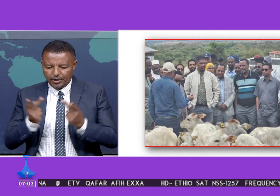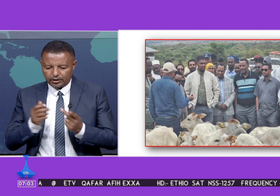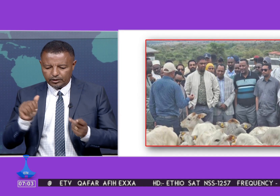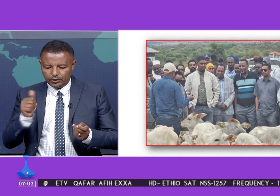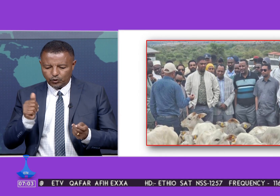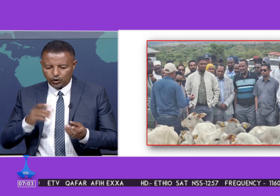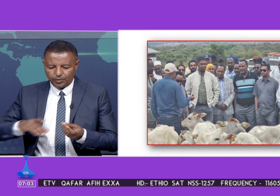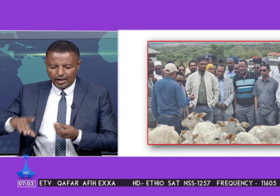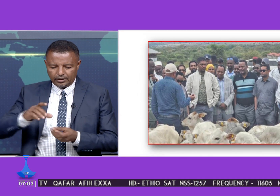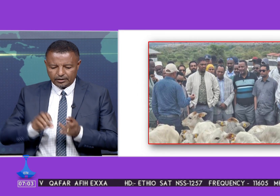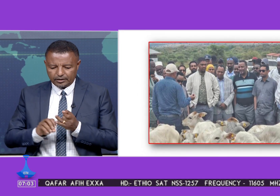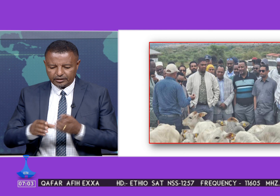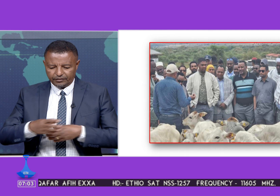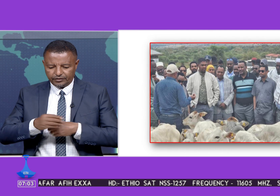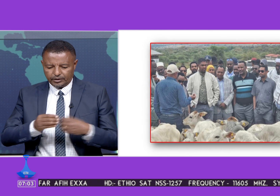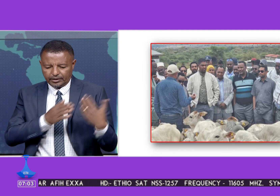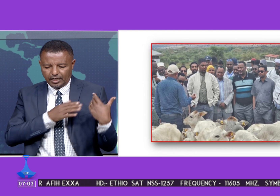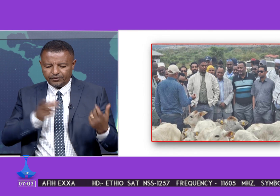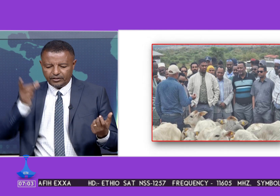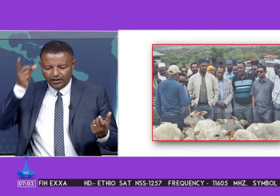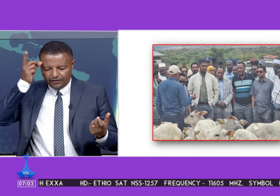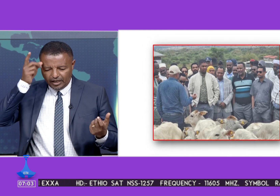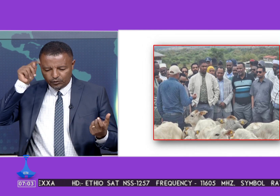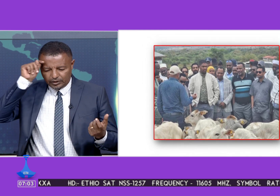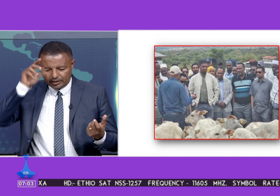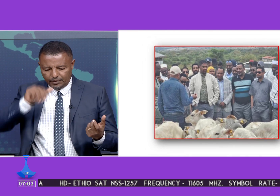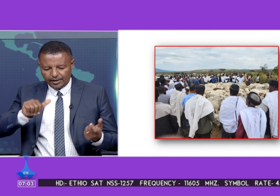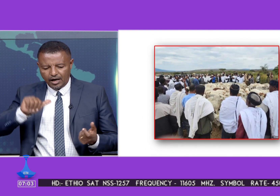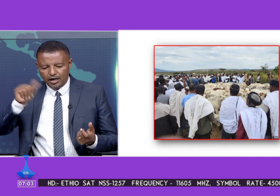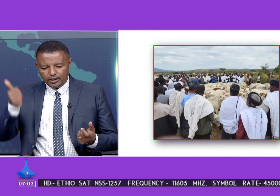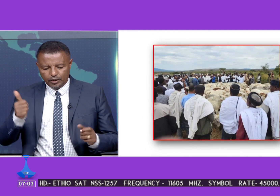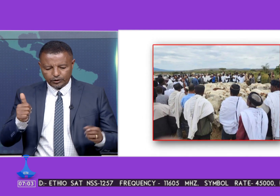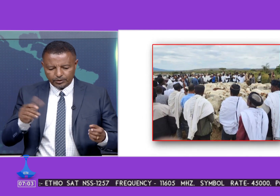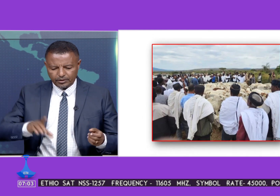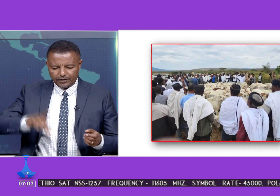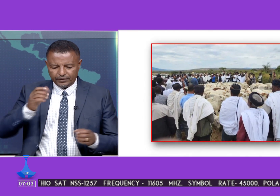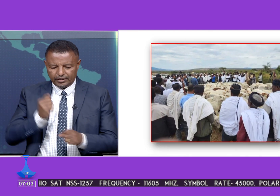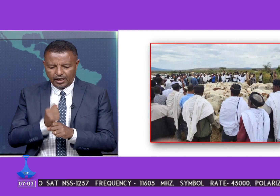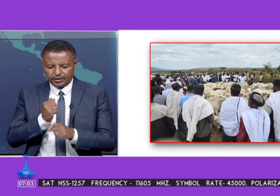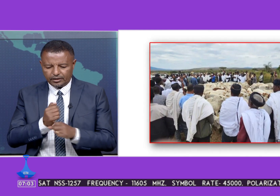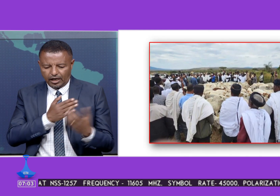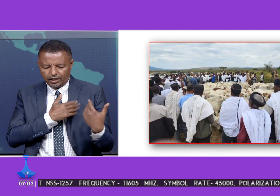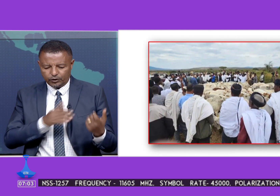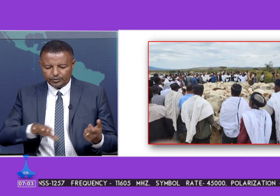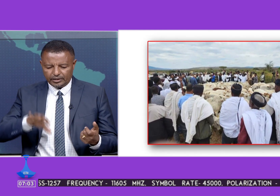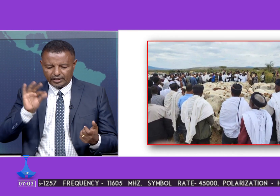ፓርቲ የኦሮሚያ ክልል ቅርንጫፍ ጽሕፈት ቤት ኃላፊ ፍቃዱ ተሰማና ሌሎችም ከፍተኛ የስራ ኃላፊዎች